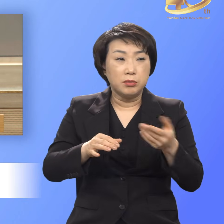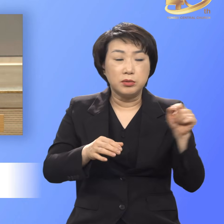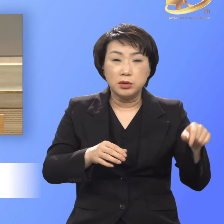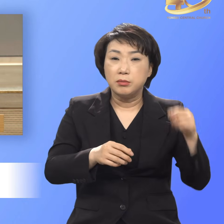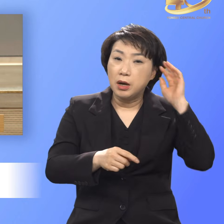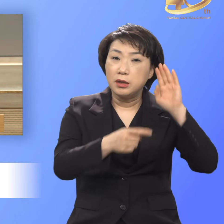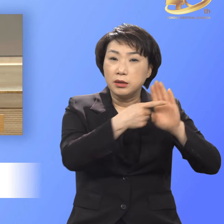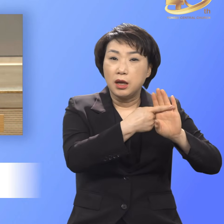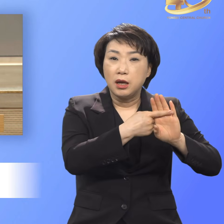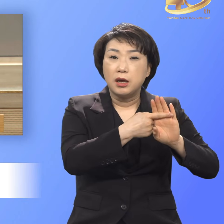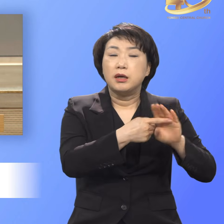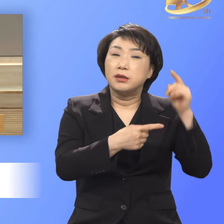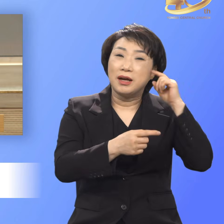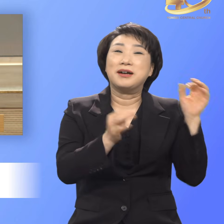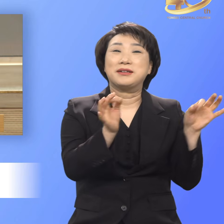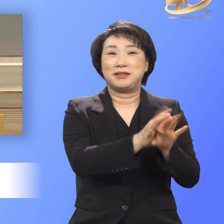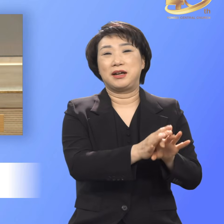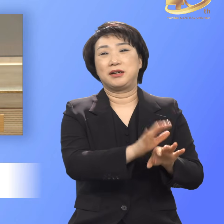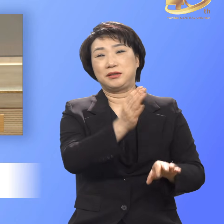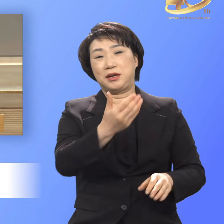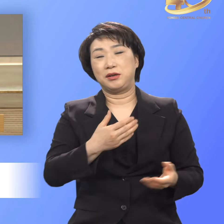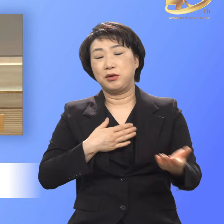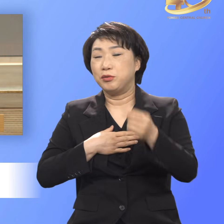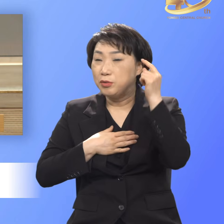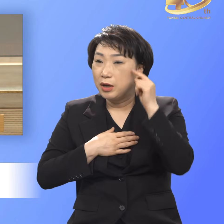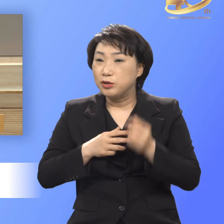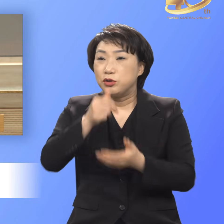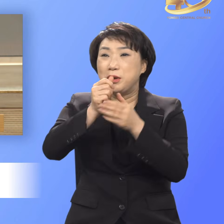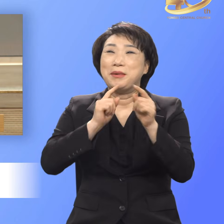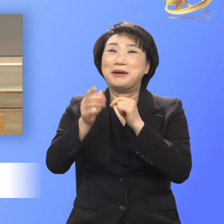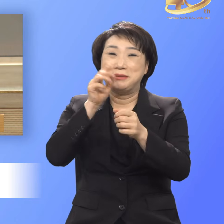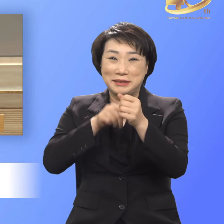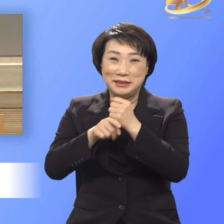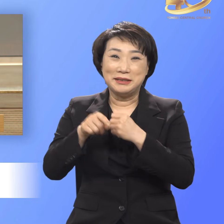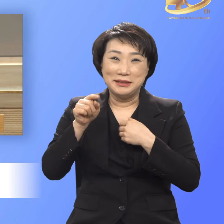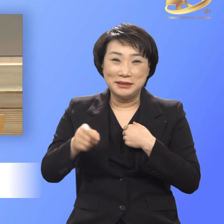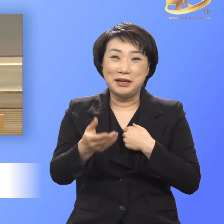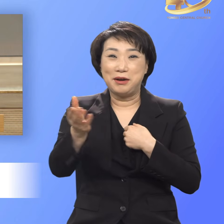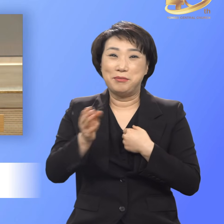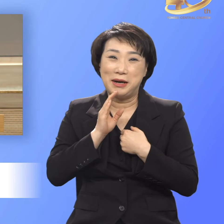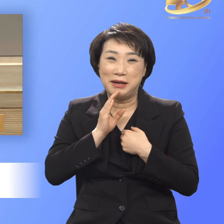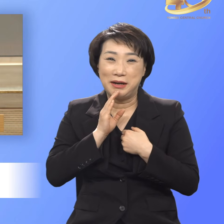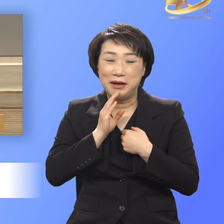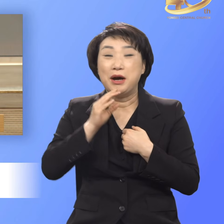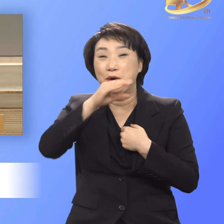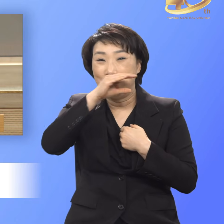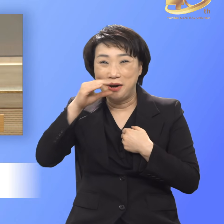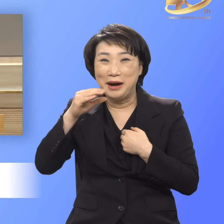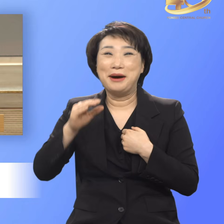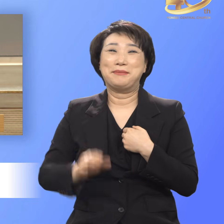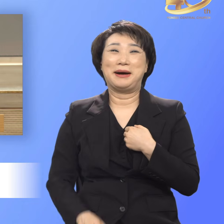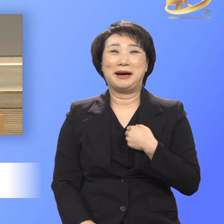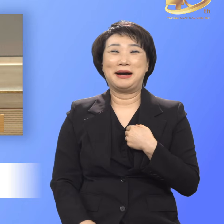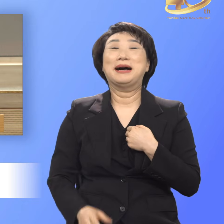그날로 사라져버려야 돼. 왜? 주님 말씀이 진리니까, 옳으니까,